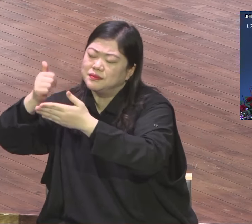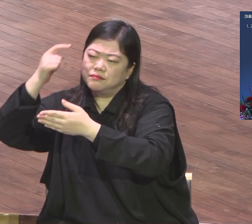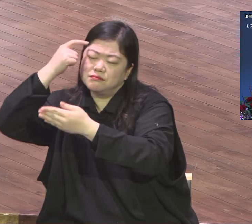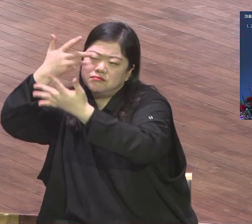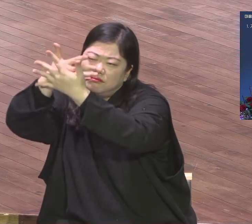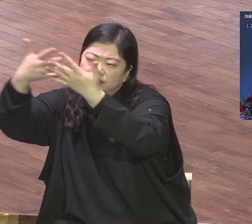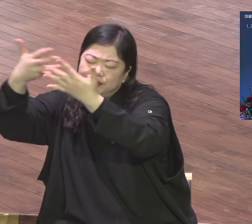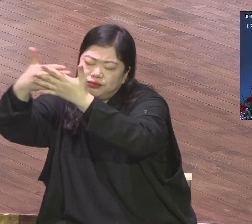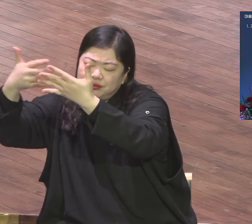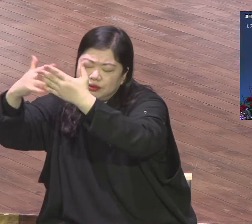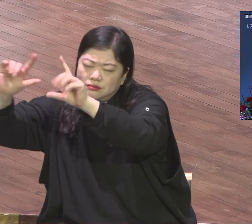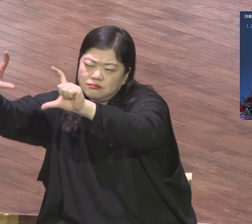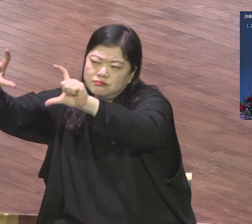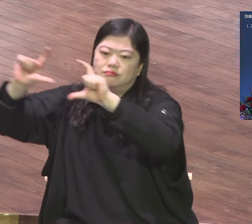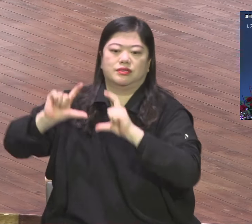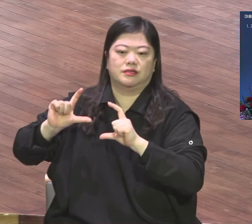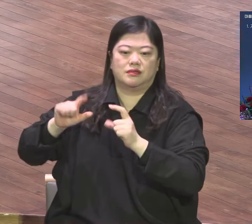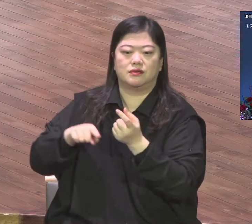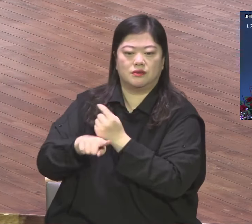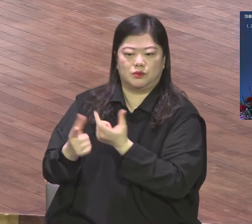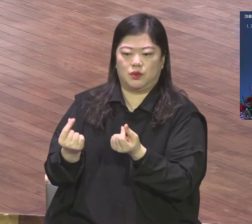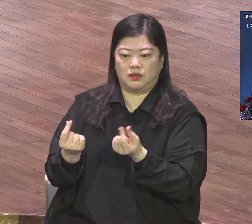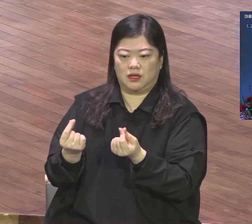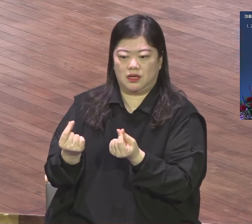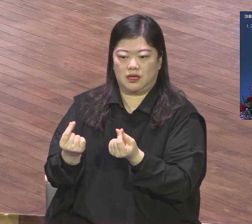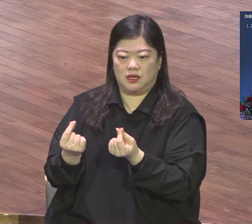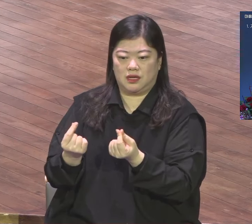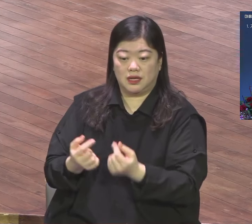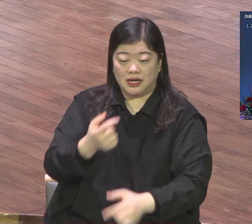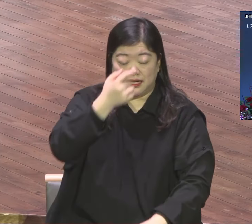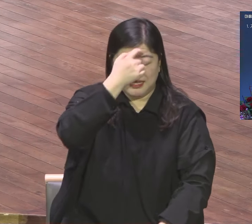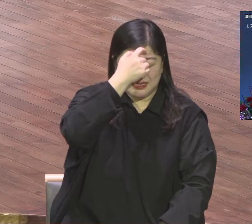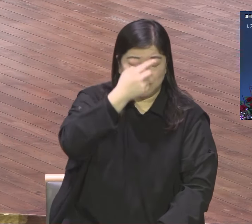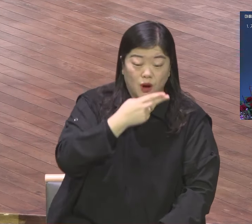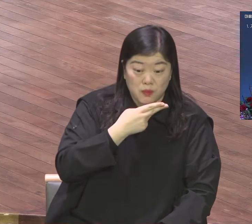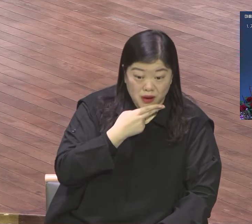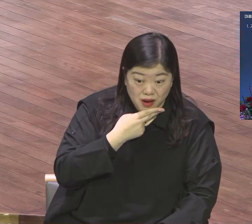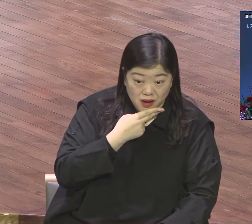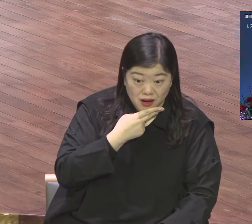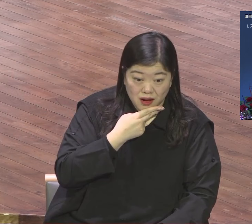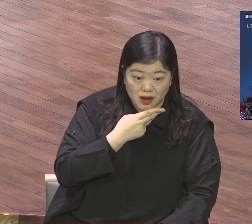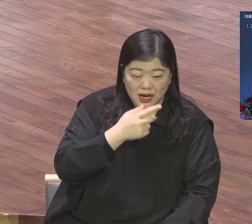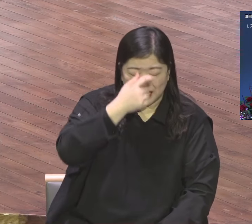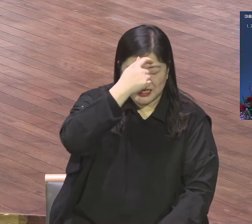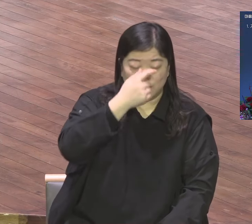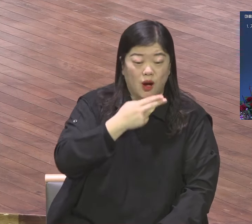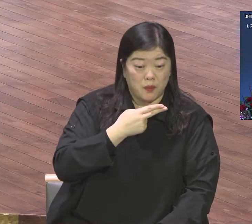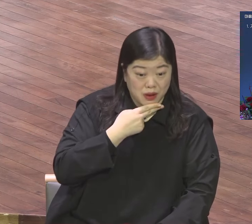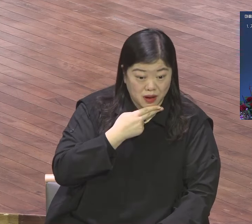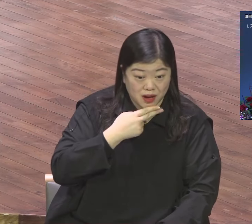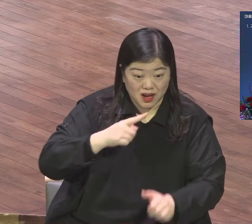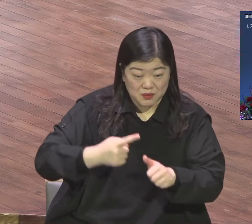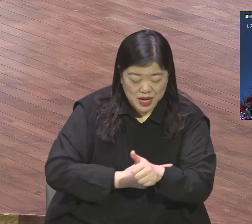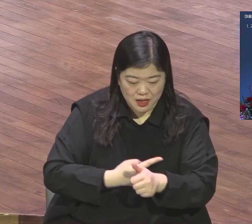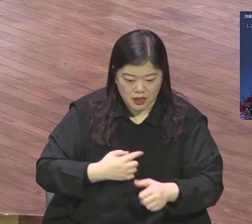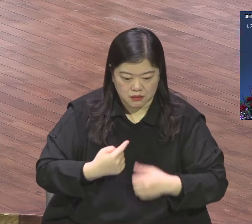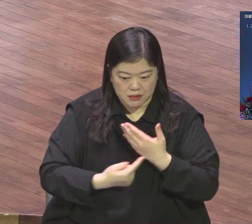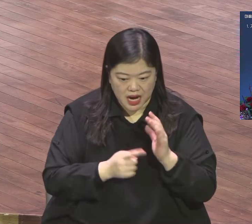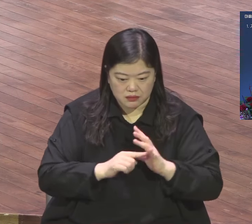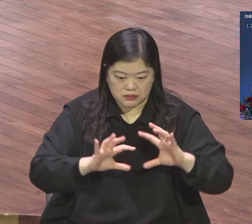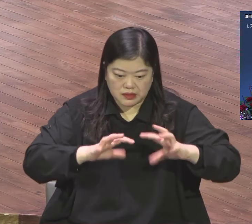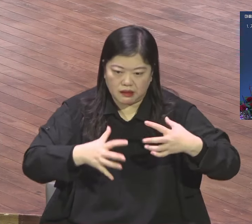이루어가는 것이다. 기도가 없을 때는 기도가 없을 때 마음은 세상 것으로